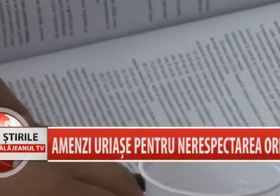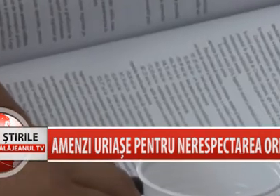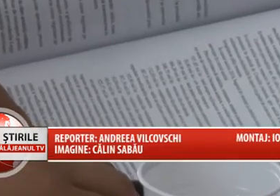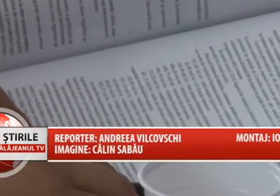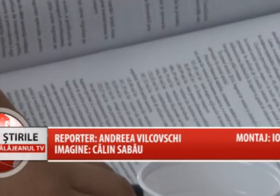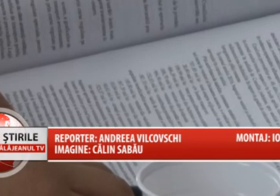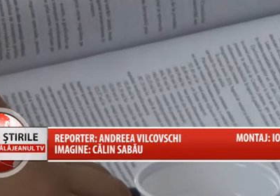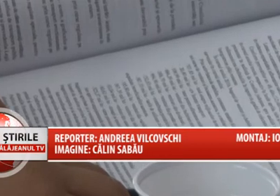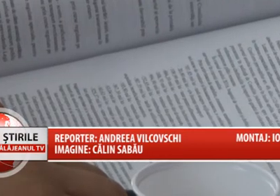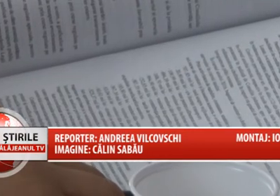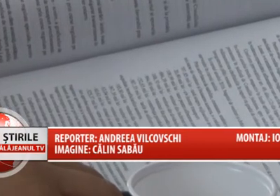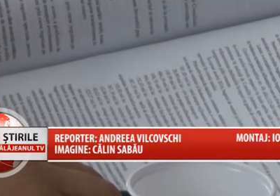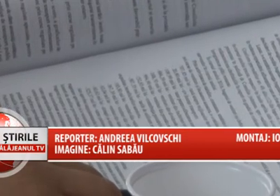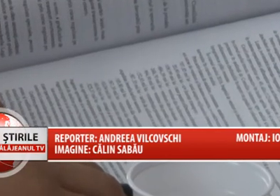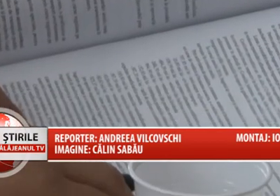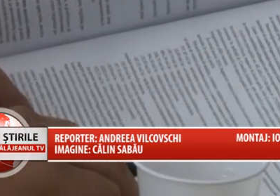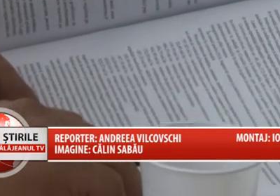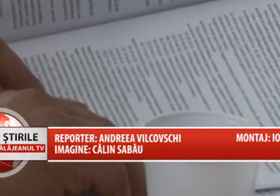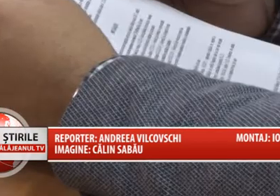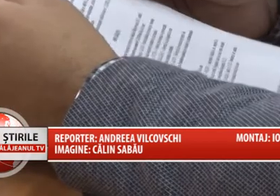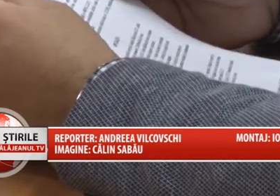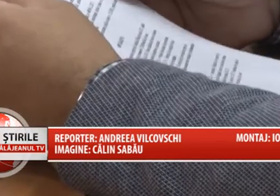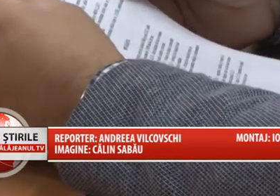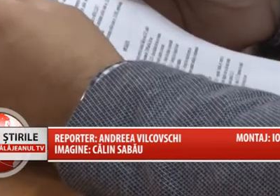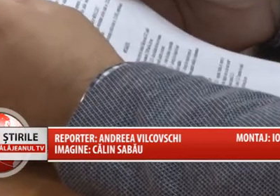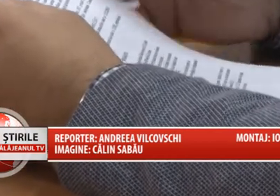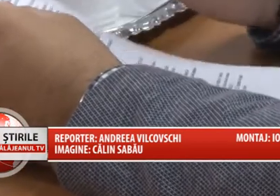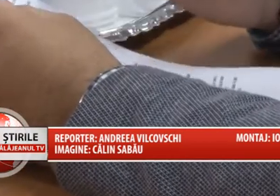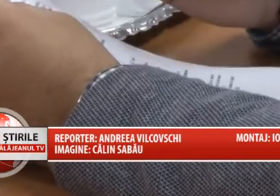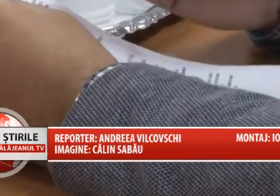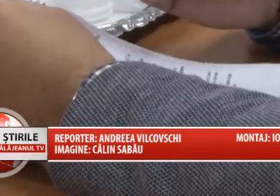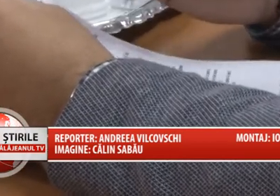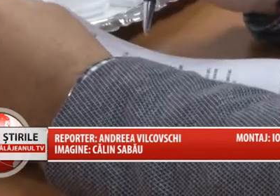ordonanțele militare să se facă pe întreg teritoriul de competență, nu doar în anumite puncte fixe.